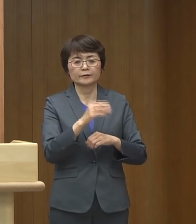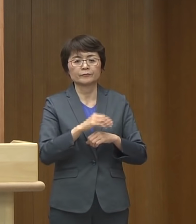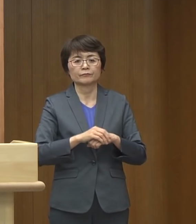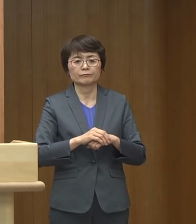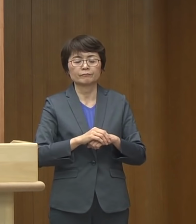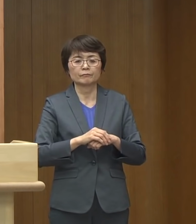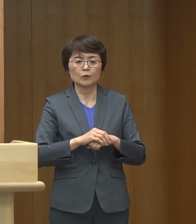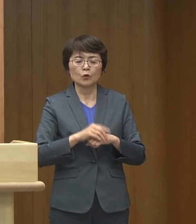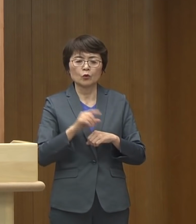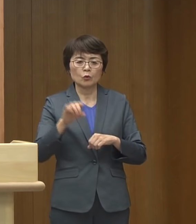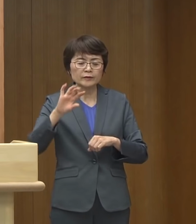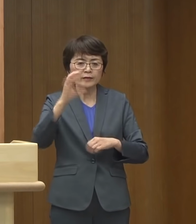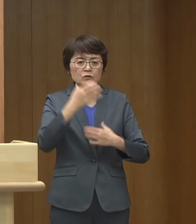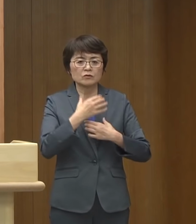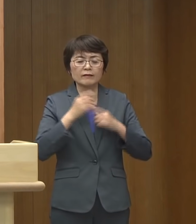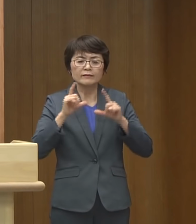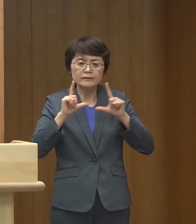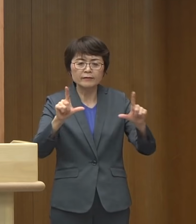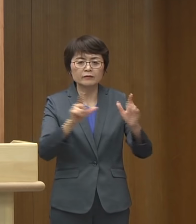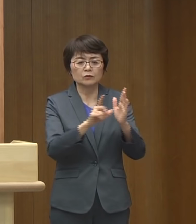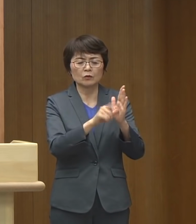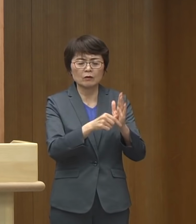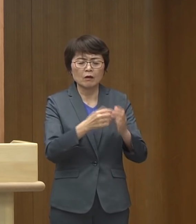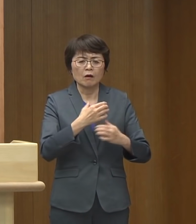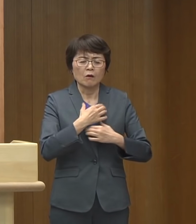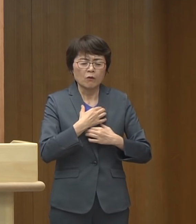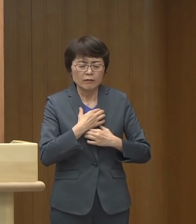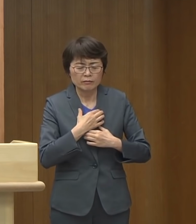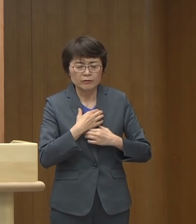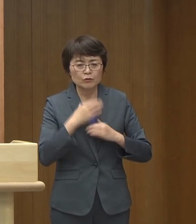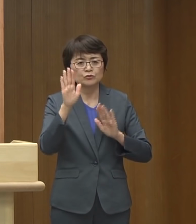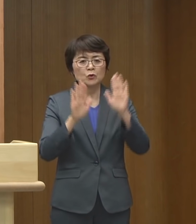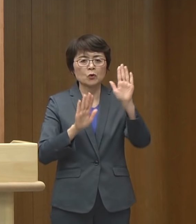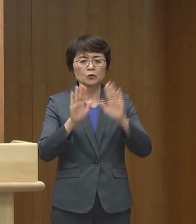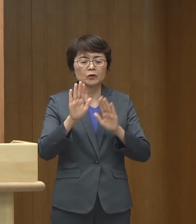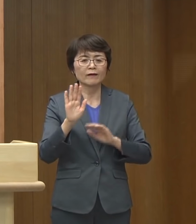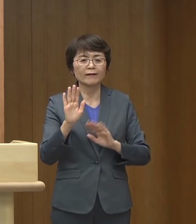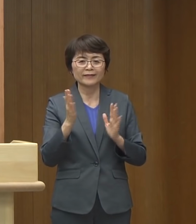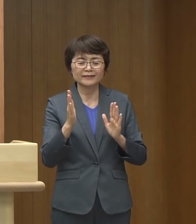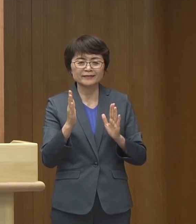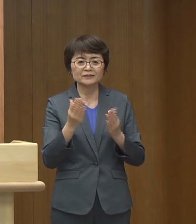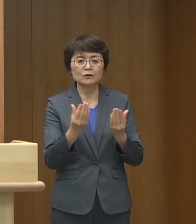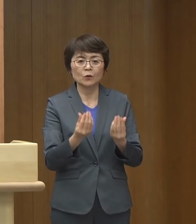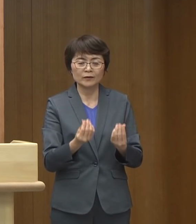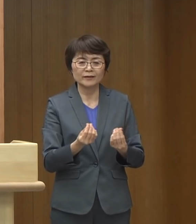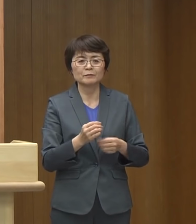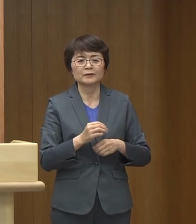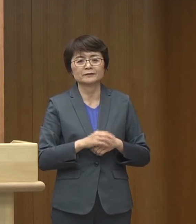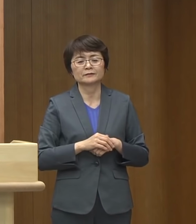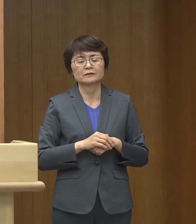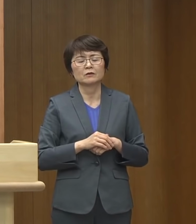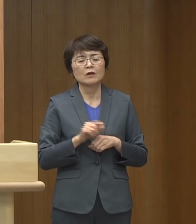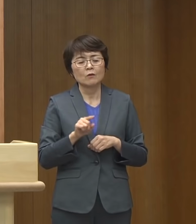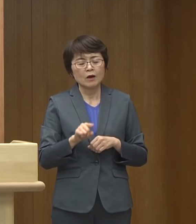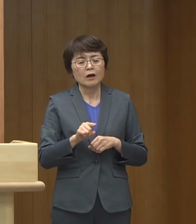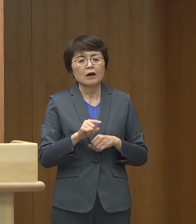急事態を宣言した時点で恐れていた状況には至らずに済んでいる。この点